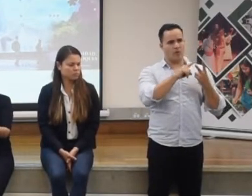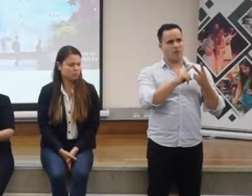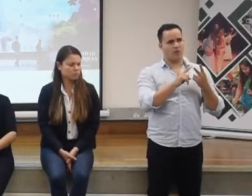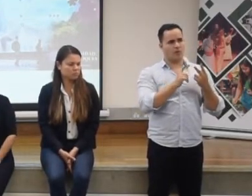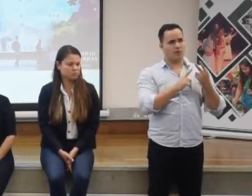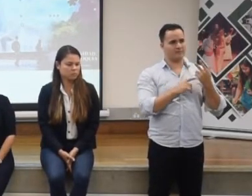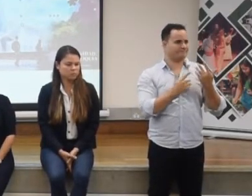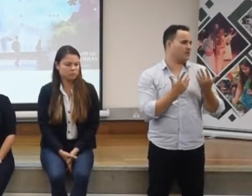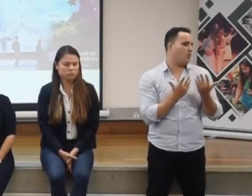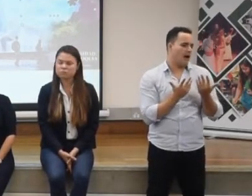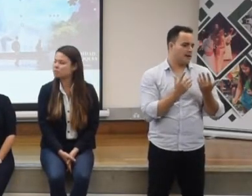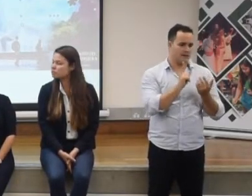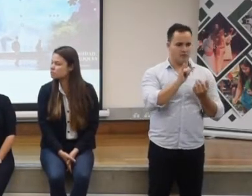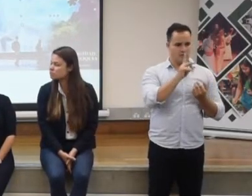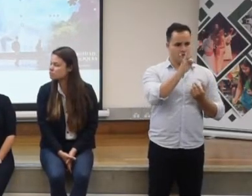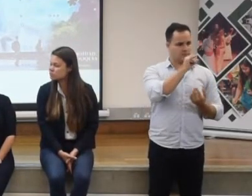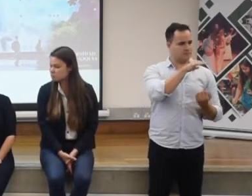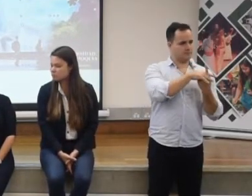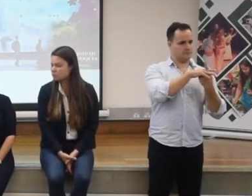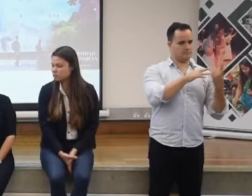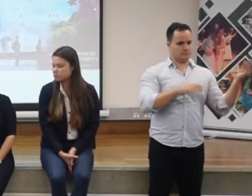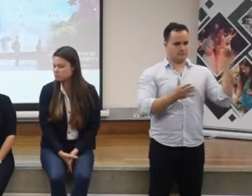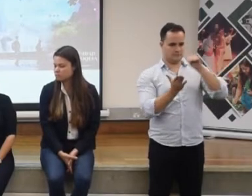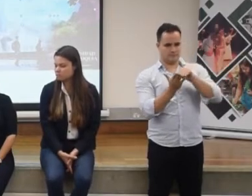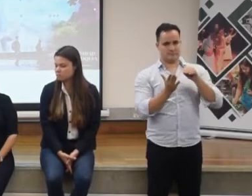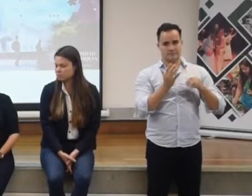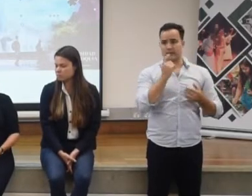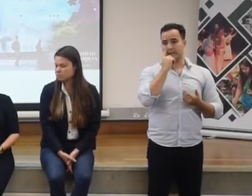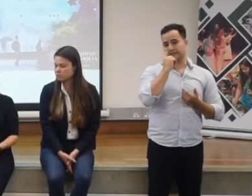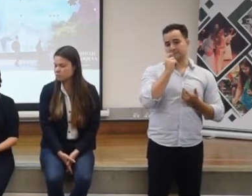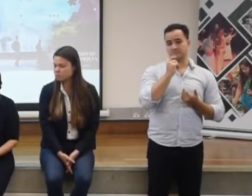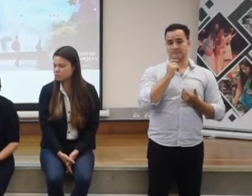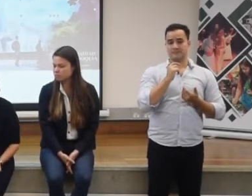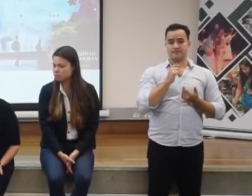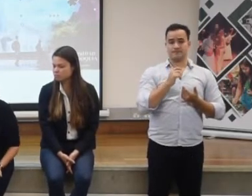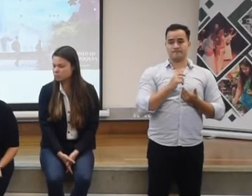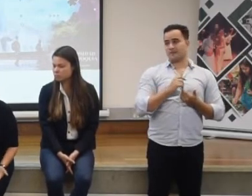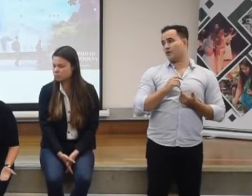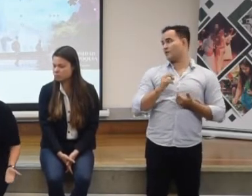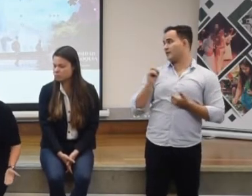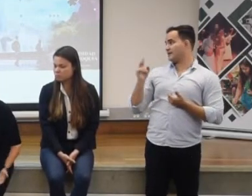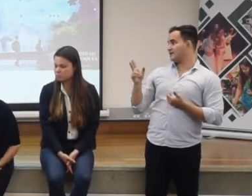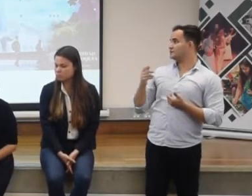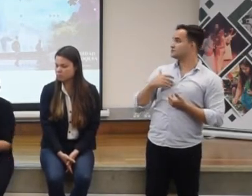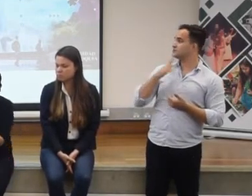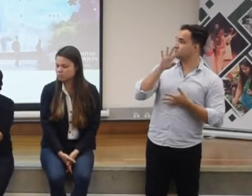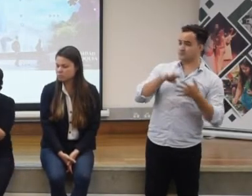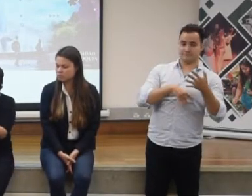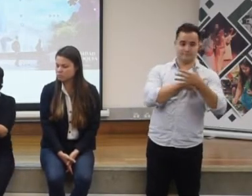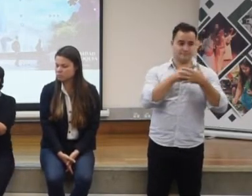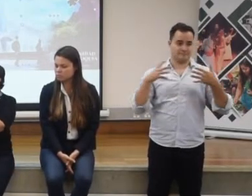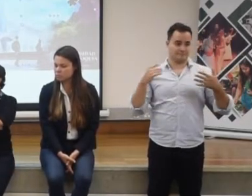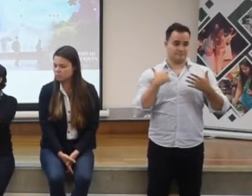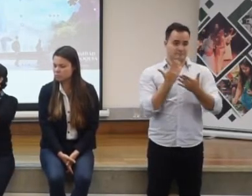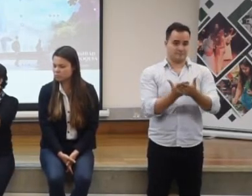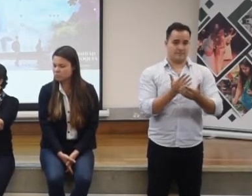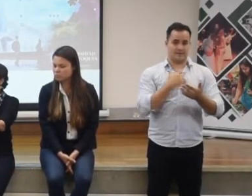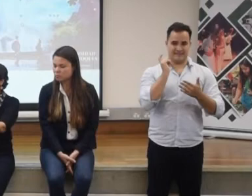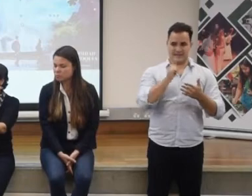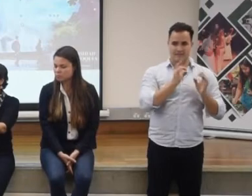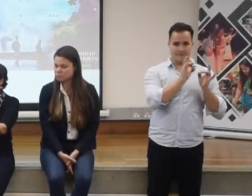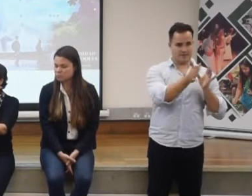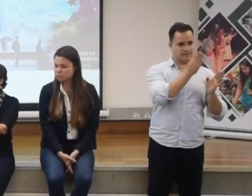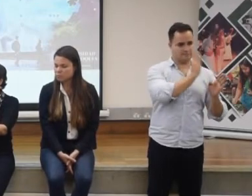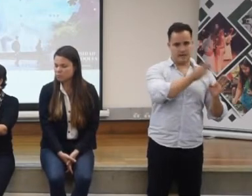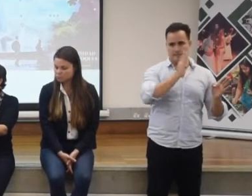desde dónde vamos a hacer la discusión. Entonces viene la pregunta del cronograma. Tenemos que definir un cronograma con las